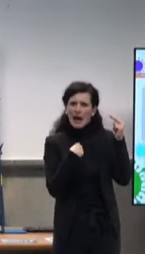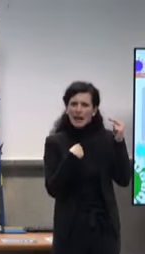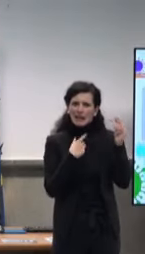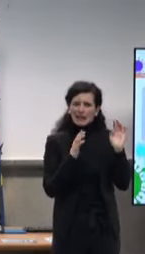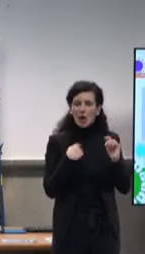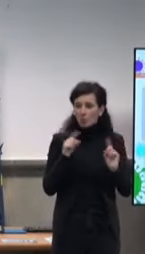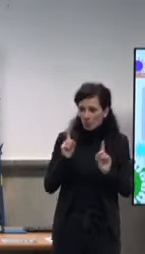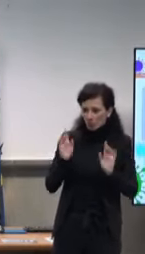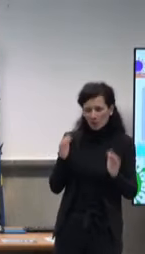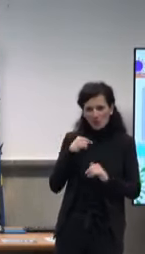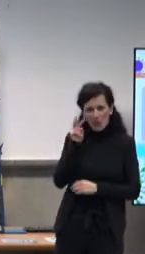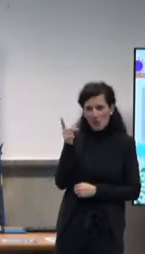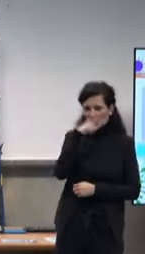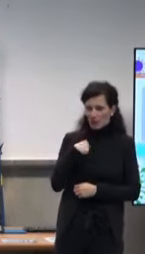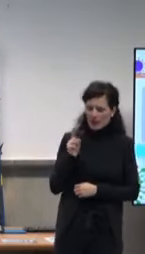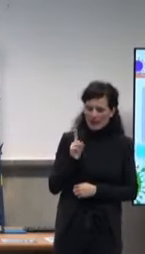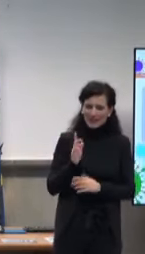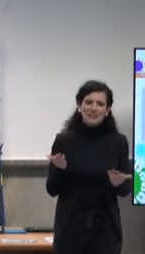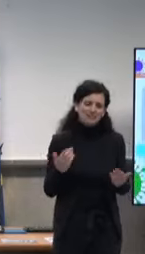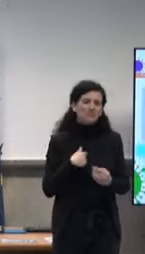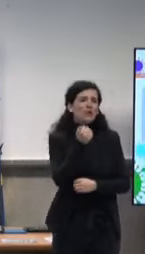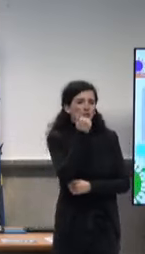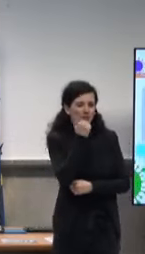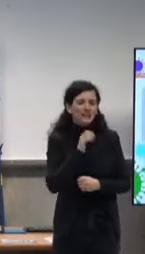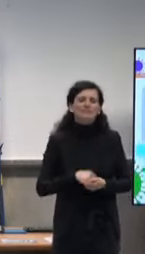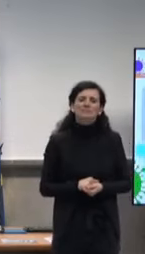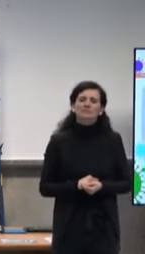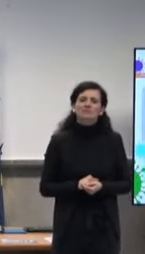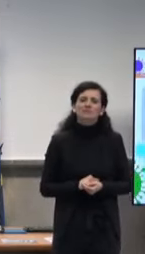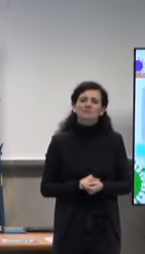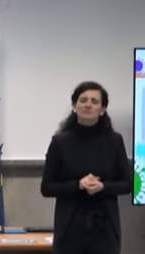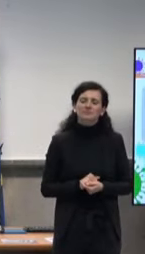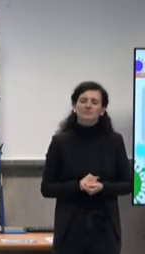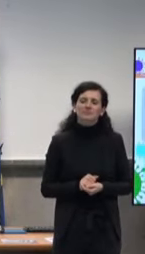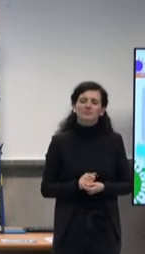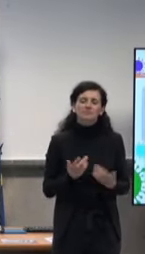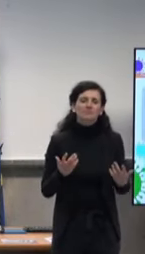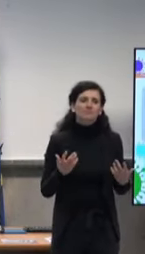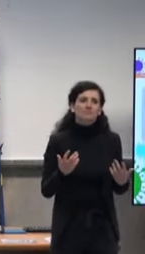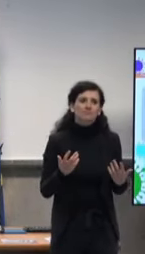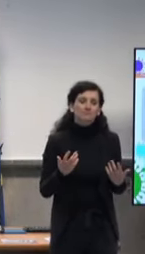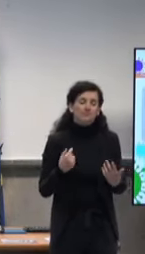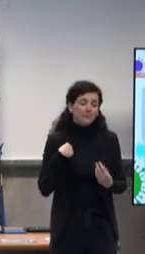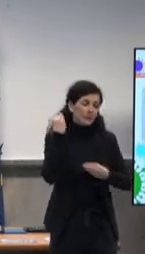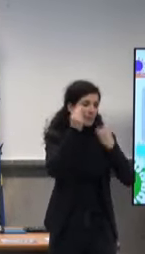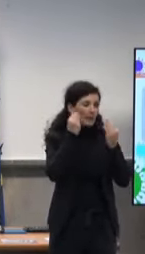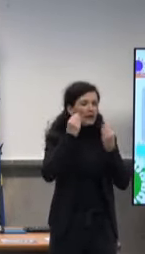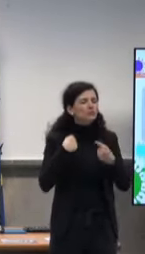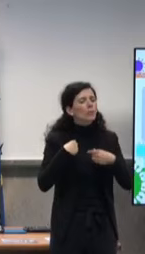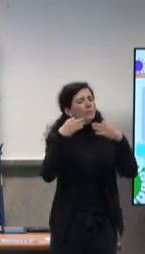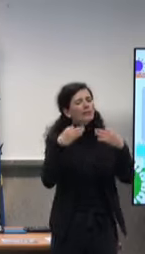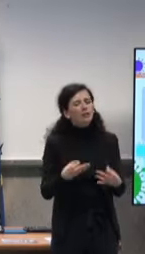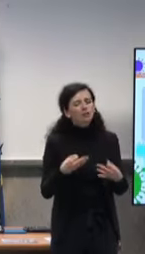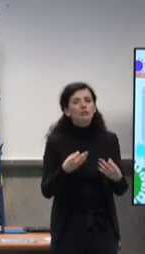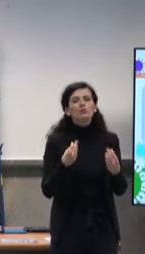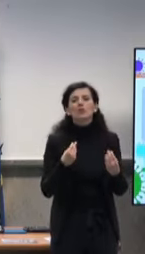quindi no scusate e quindi in realtà penso che potremo essere un po più precisi nel momento in cui vediamo